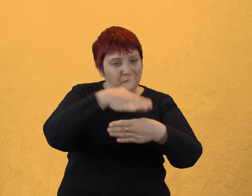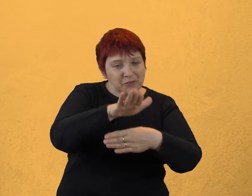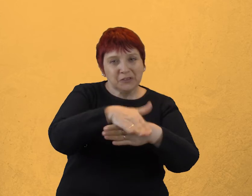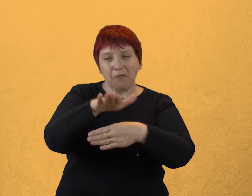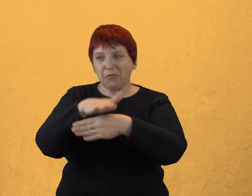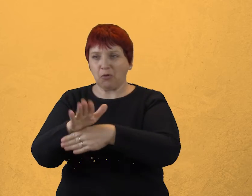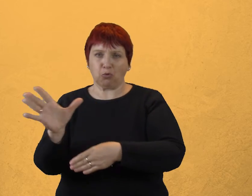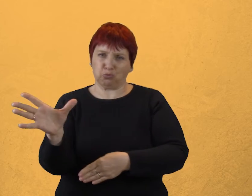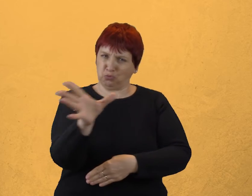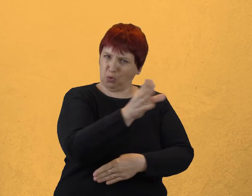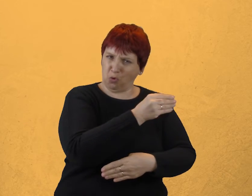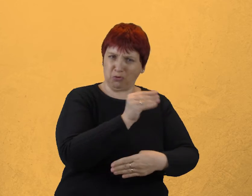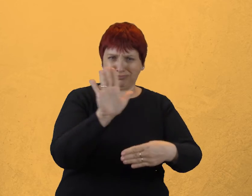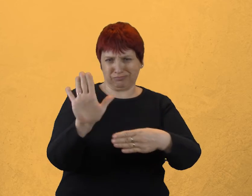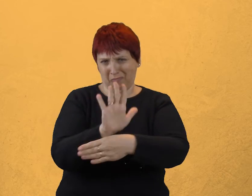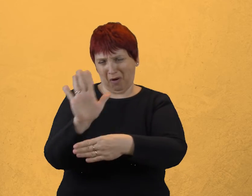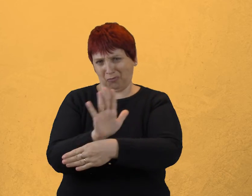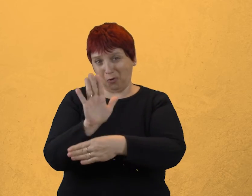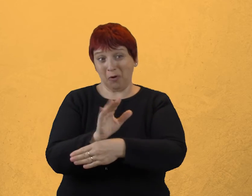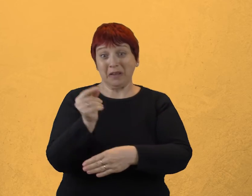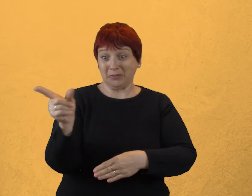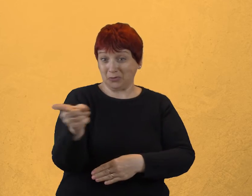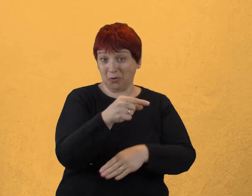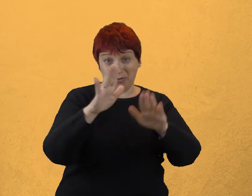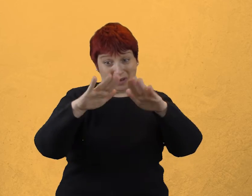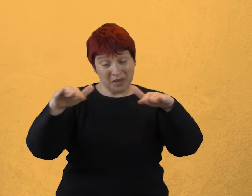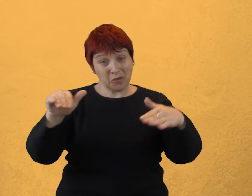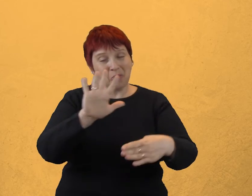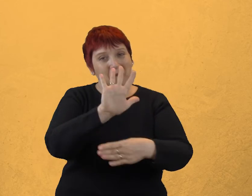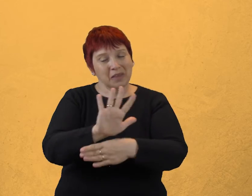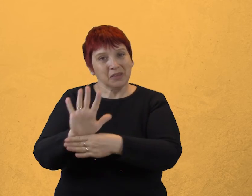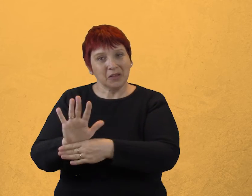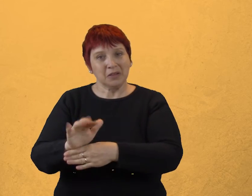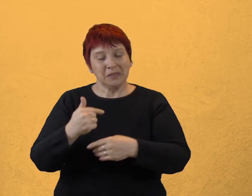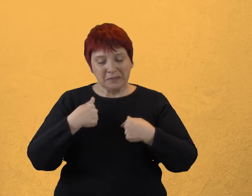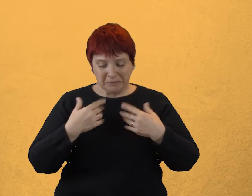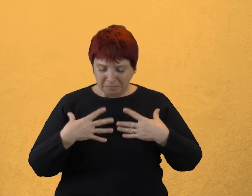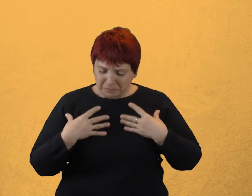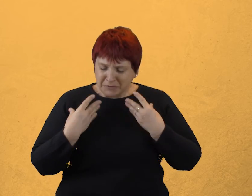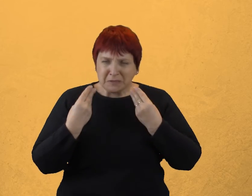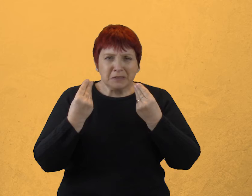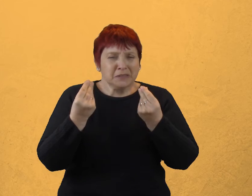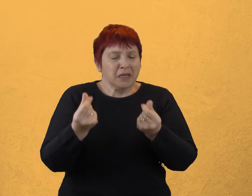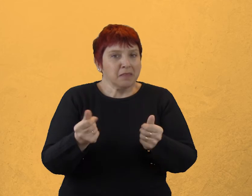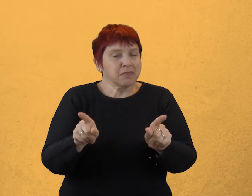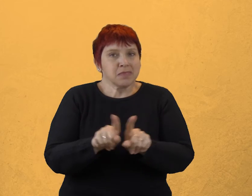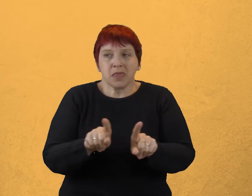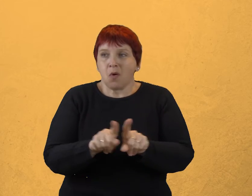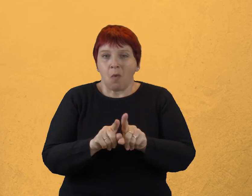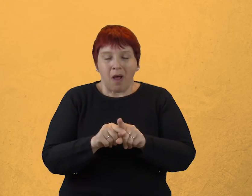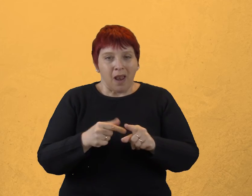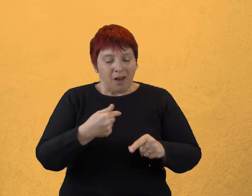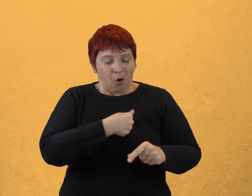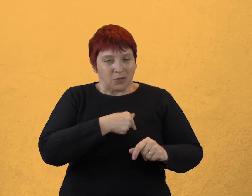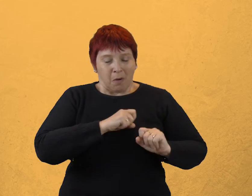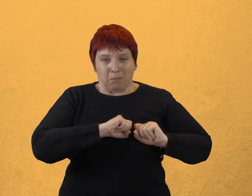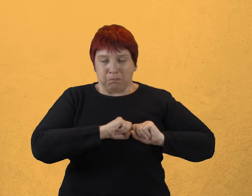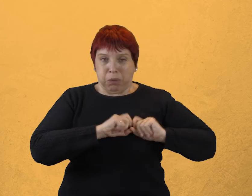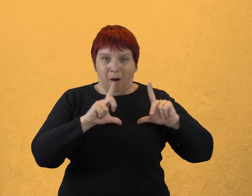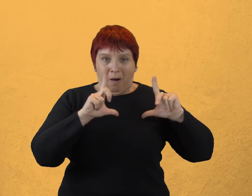felicitar a los actores y las actrices de quinto año, a mí me vino una fuerza más grande que la de un volcán. Y en el